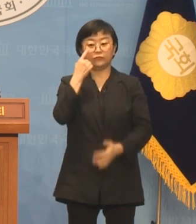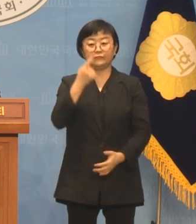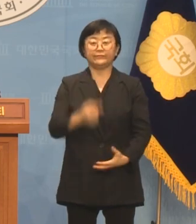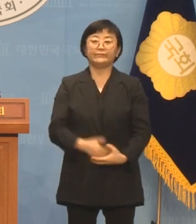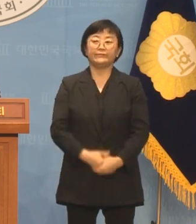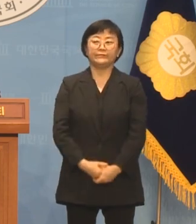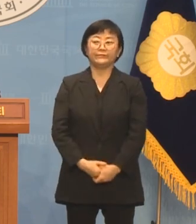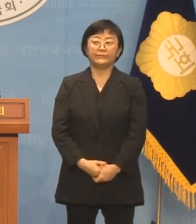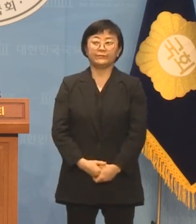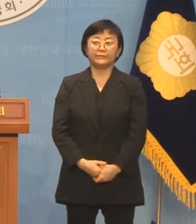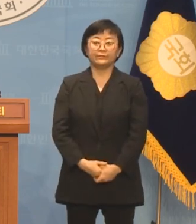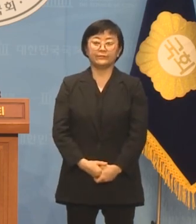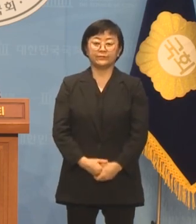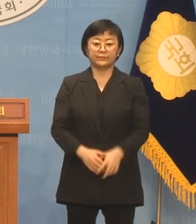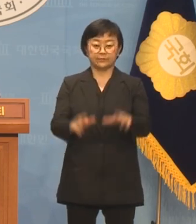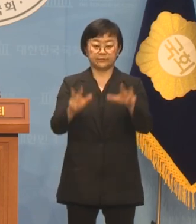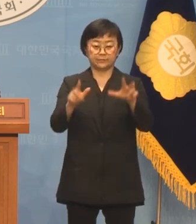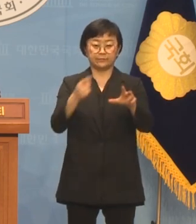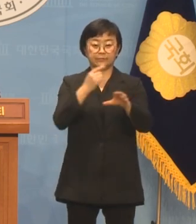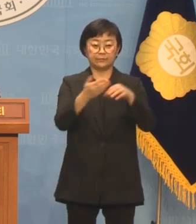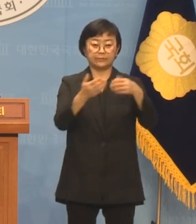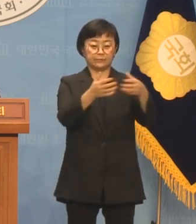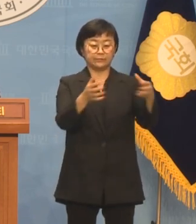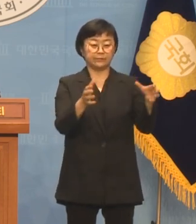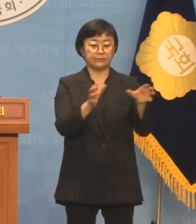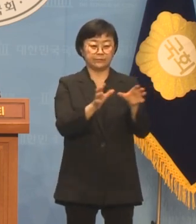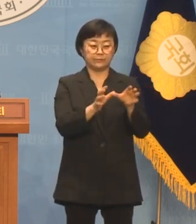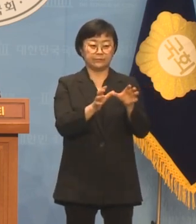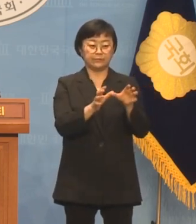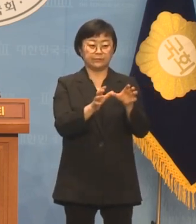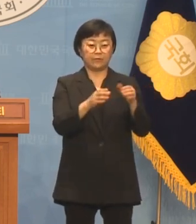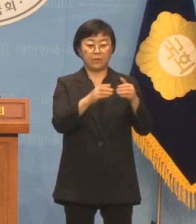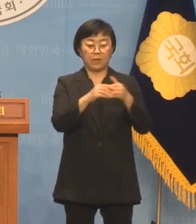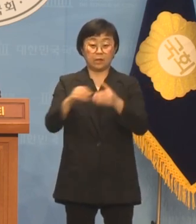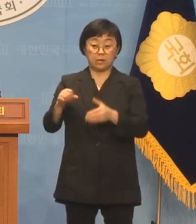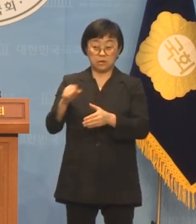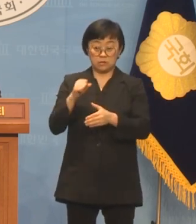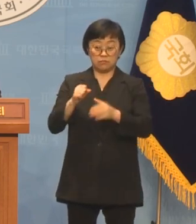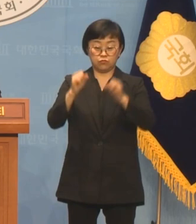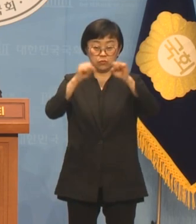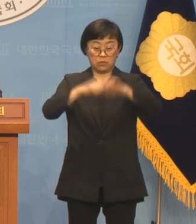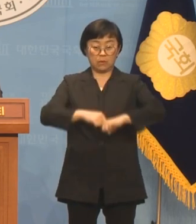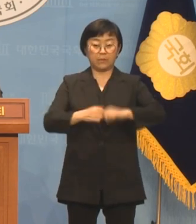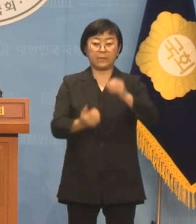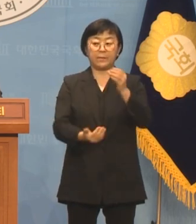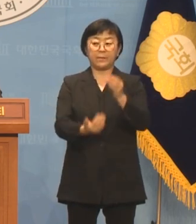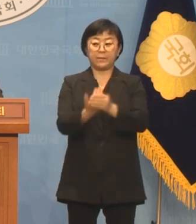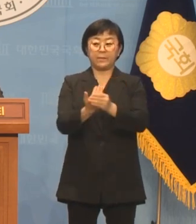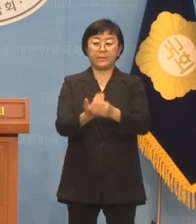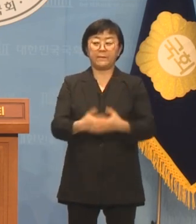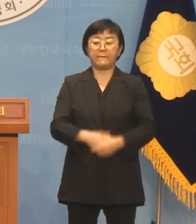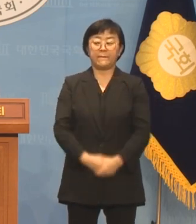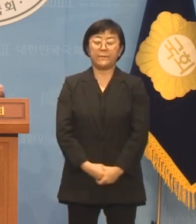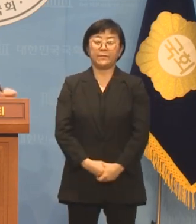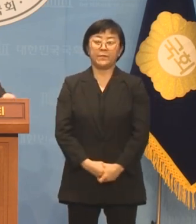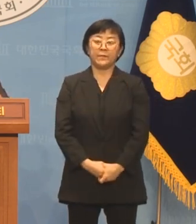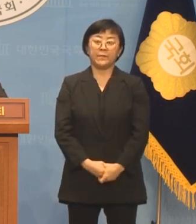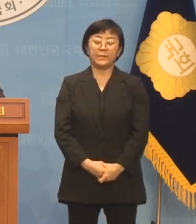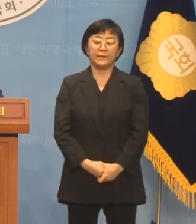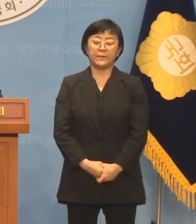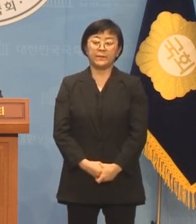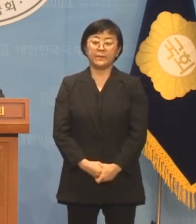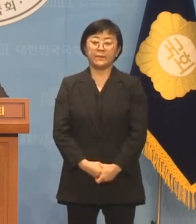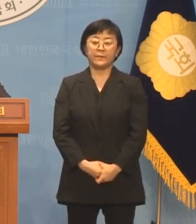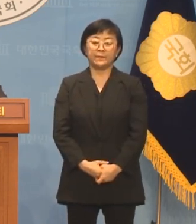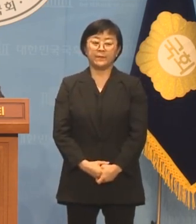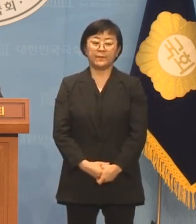눈입니다. 지금 더불어민주당은 리더십의 붕괴가 일어나고 있습니다.